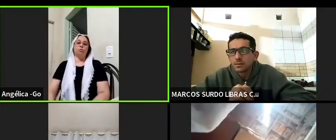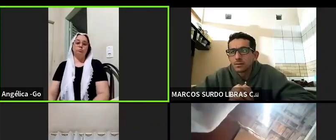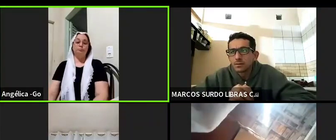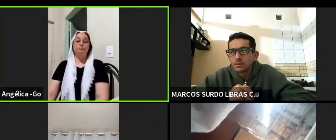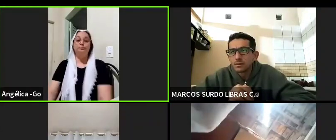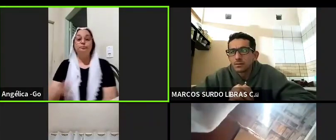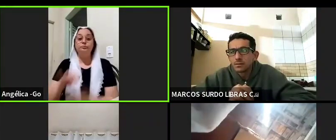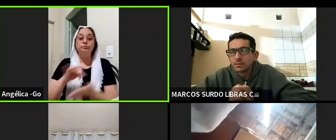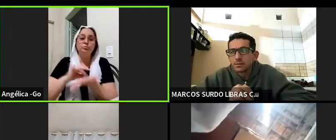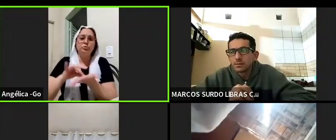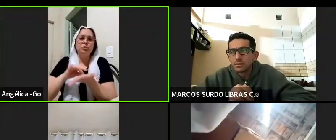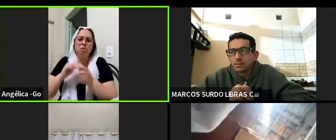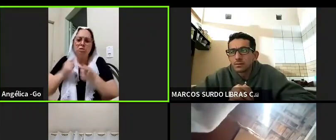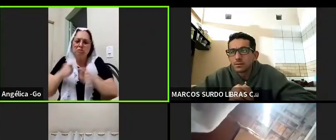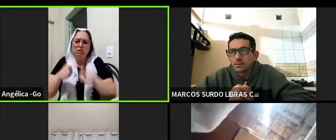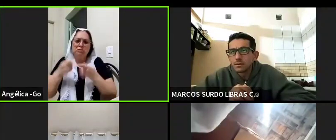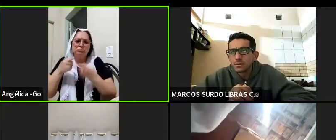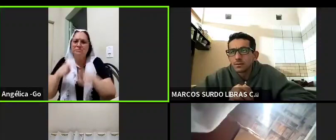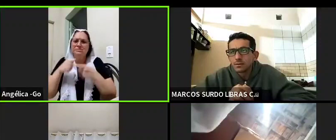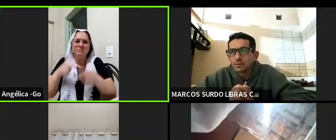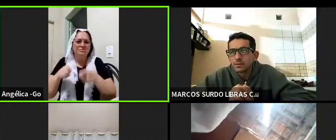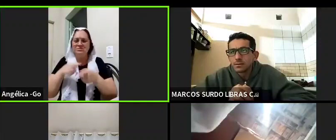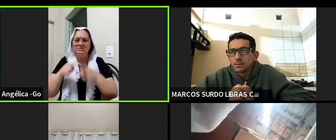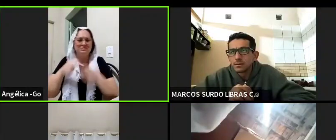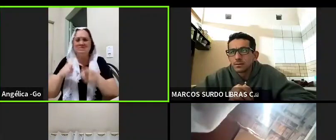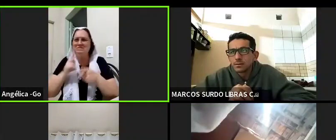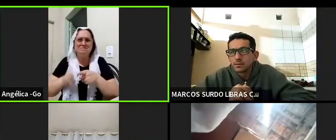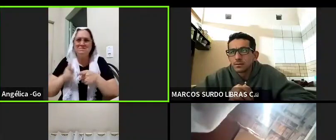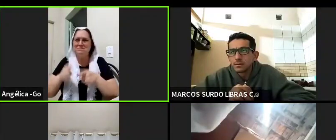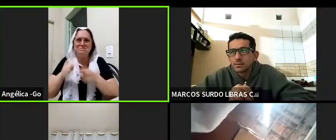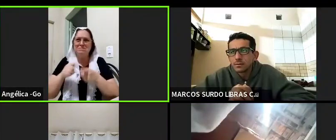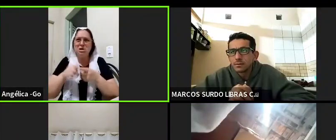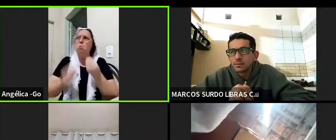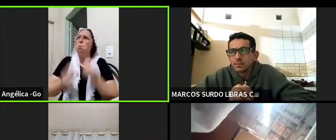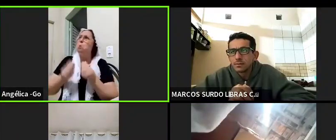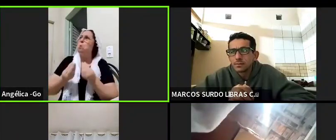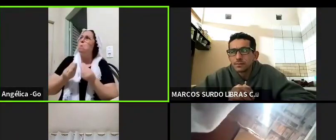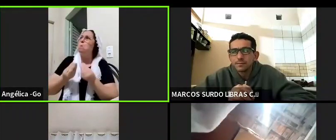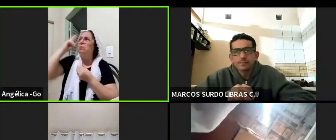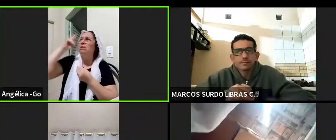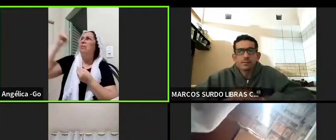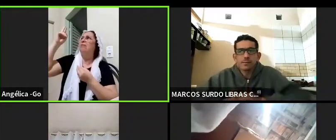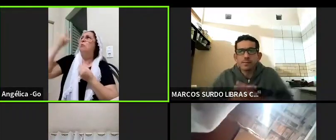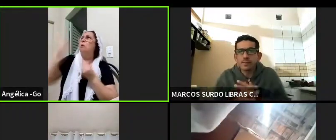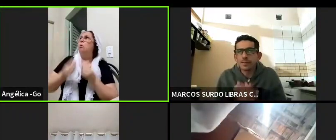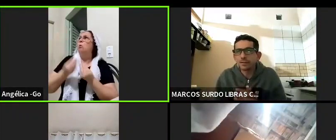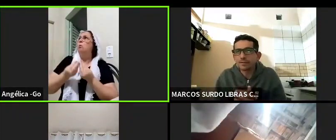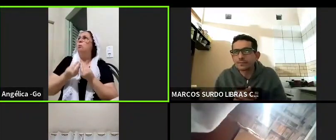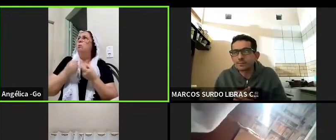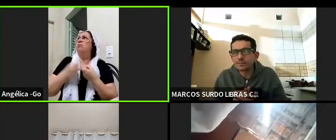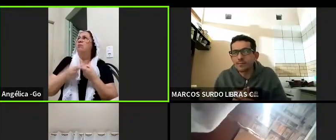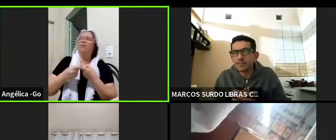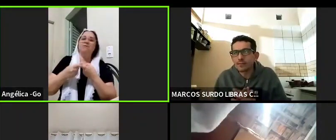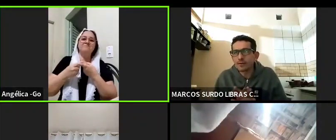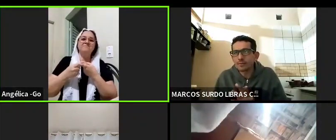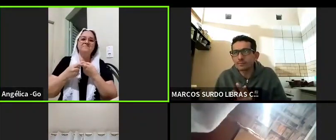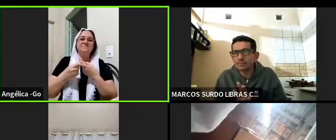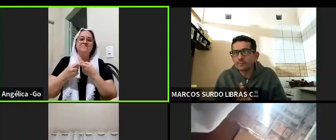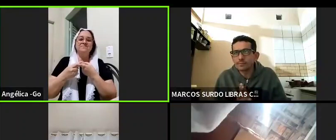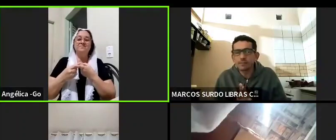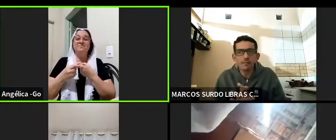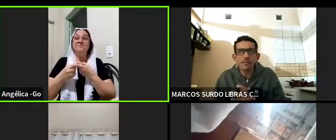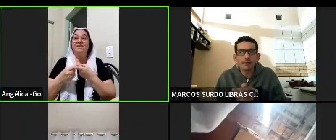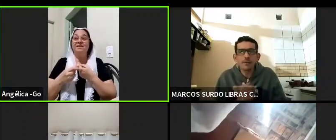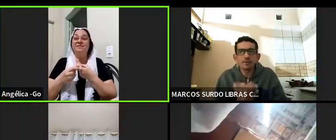explicar isso, mas nasce uma força para eu ir em frente. Naquilo que era para eu desistir, cair, parar, nasce uma